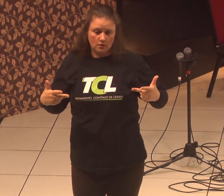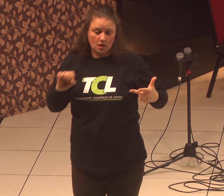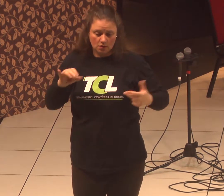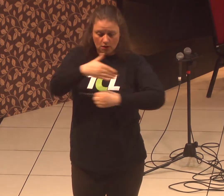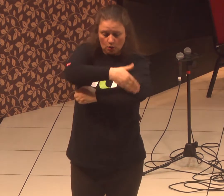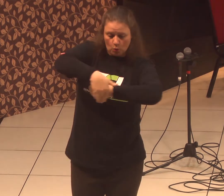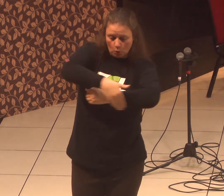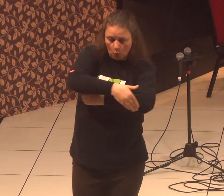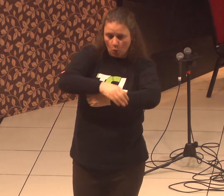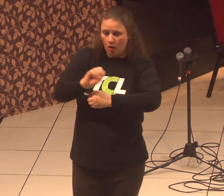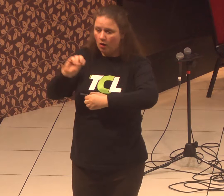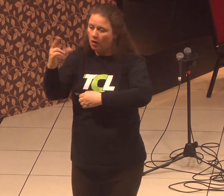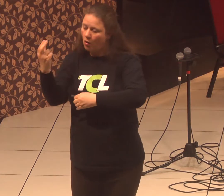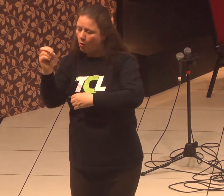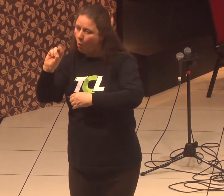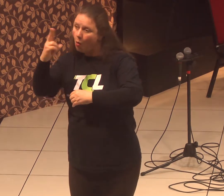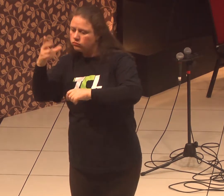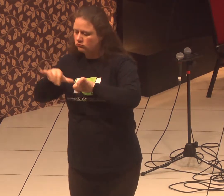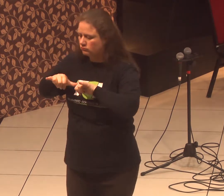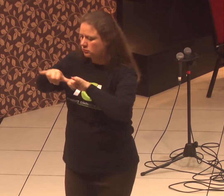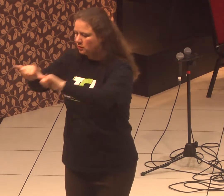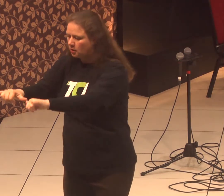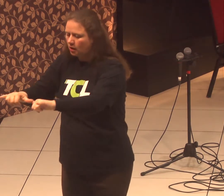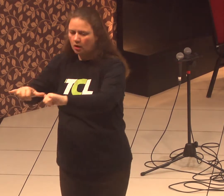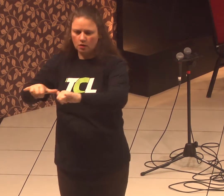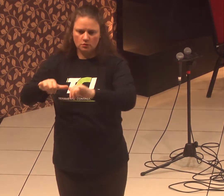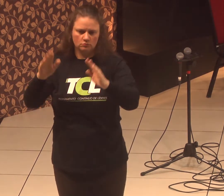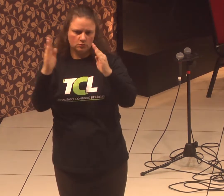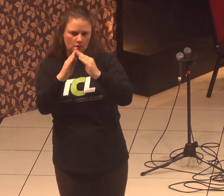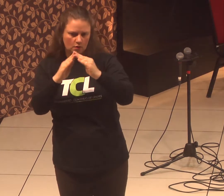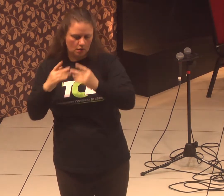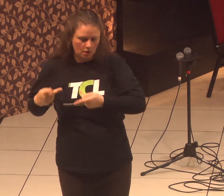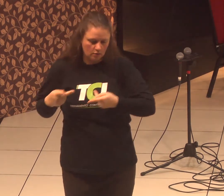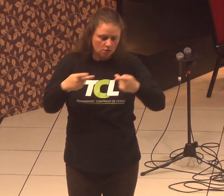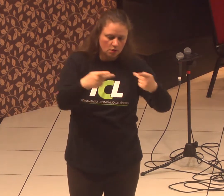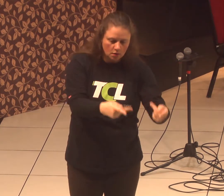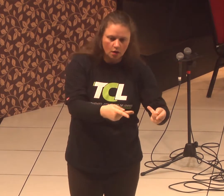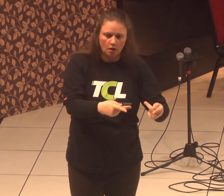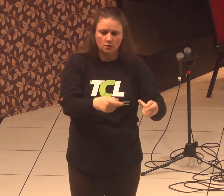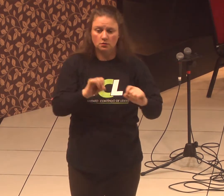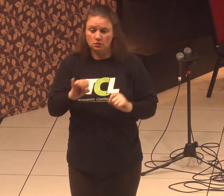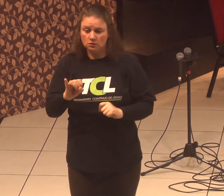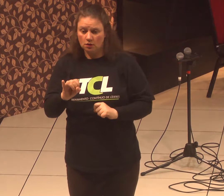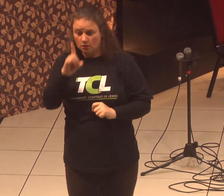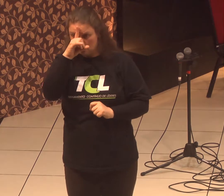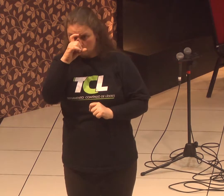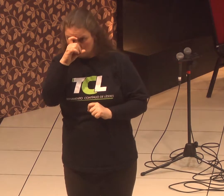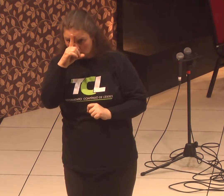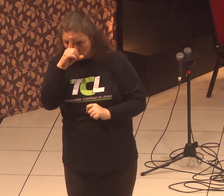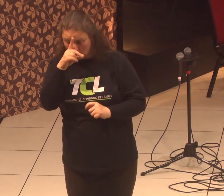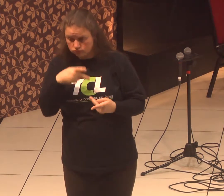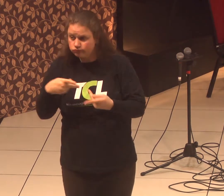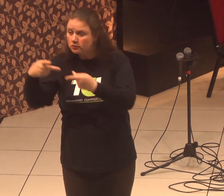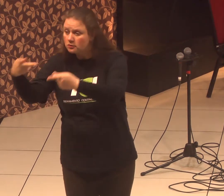mercado, se eu estou na casa da pessoa, eu tenho mais liberdade. Se eu estou no hospital, eu posso orar